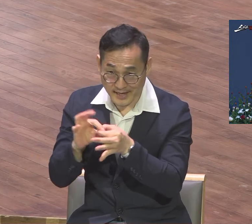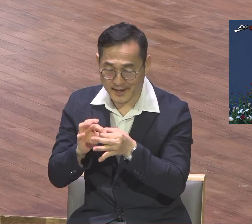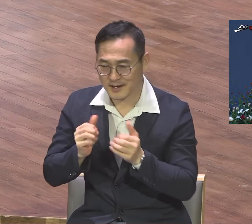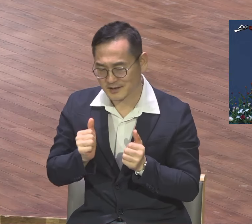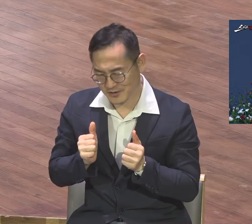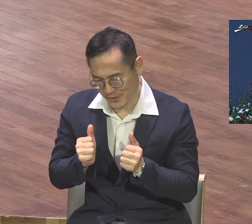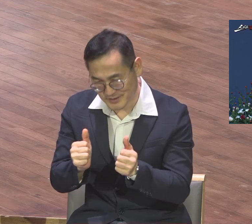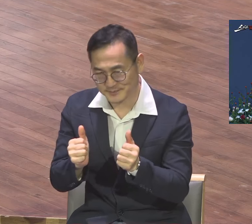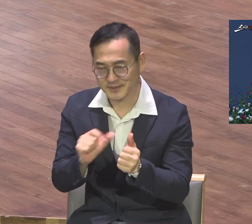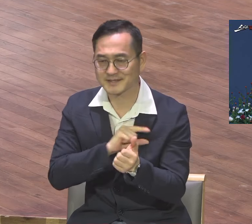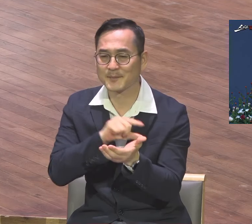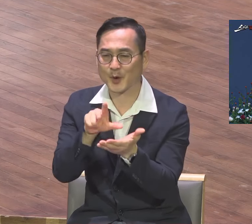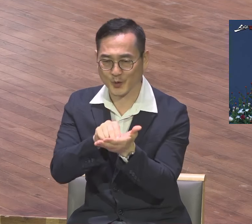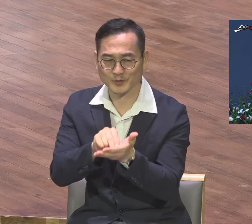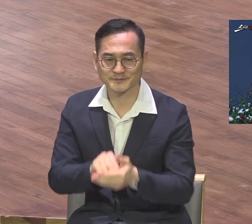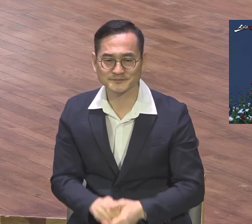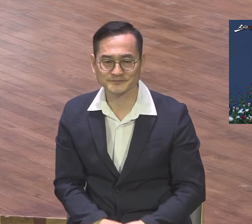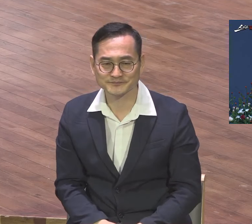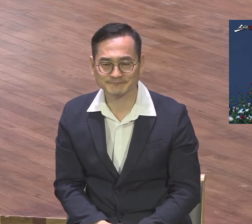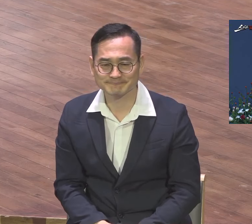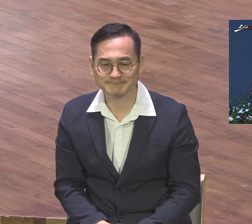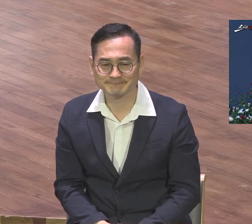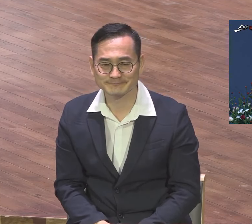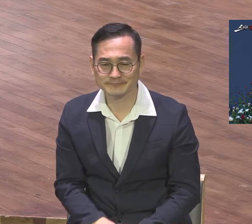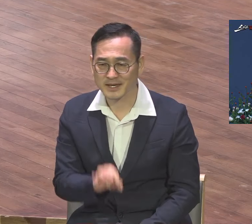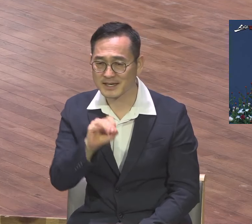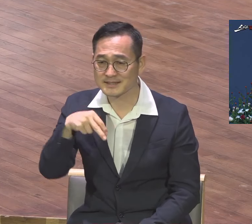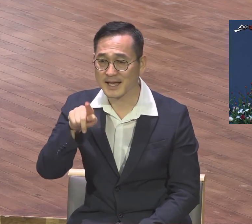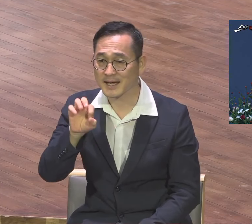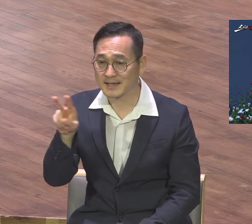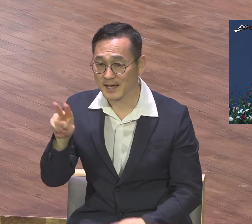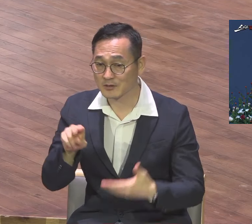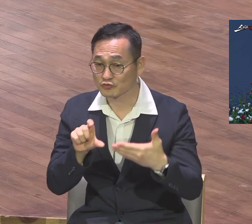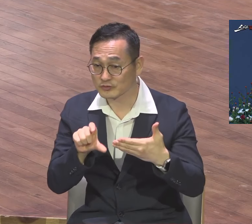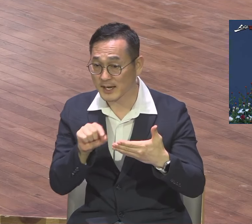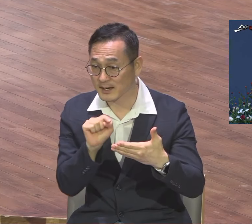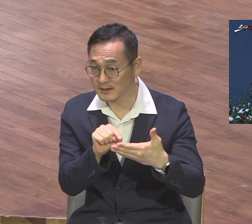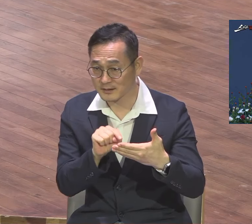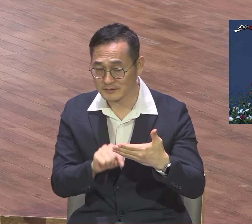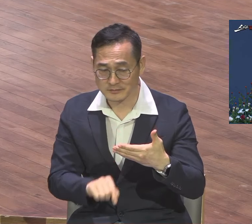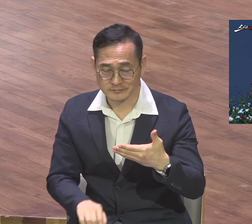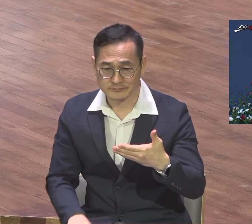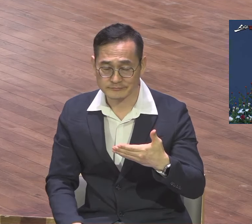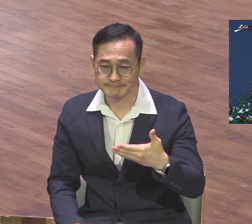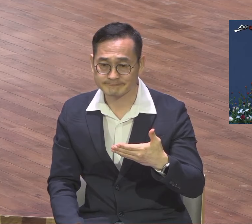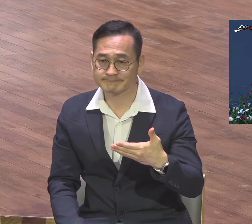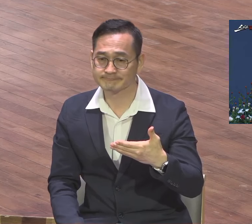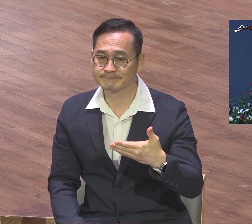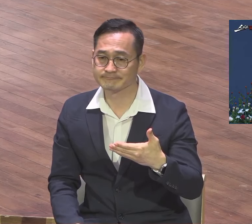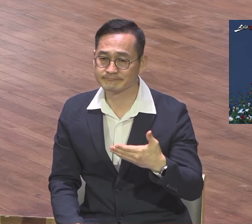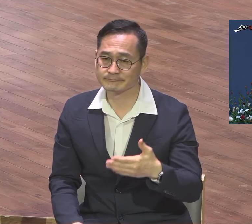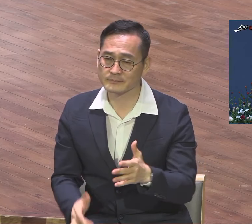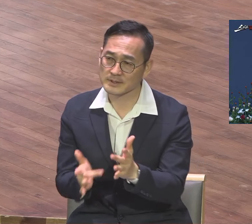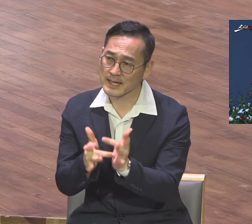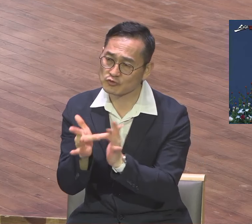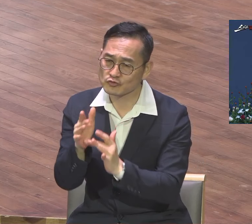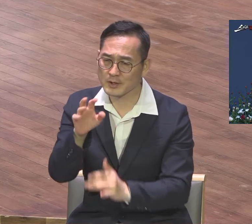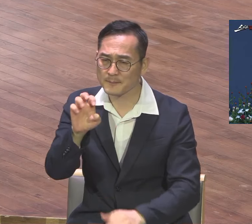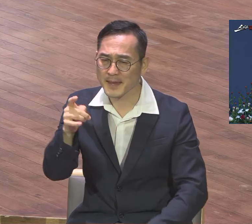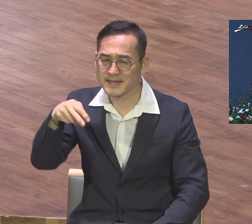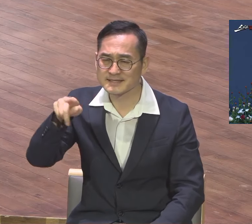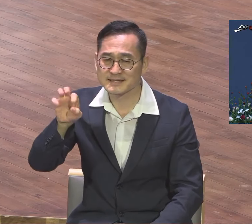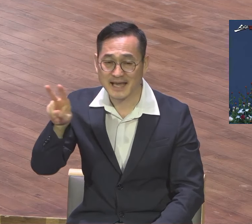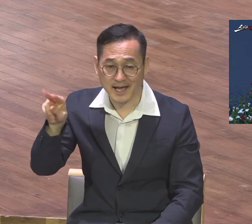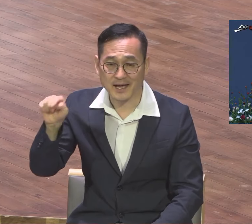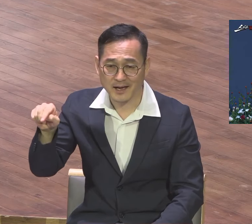드립니다. 오늘 우리가 살펴볼 이 이사야 9장의 이 말씀은 대표적인 메시아